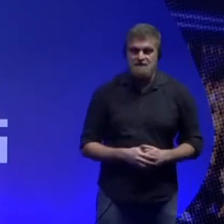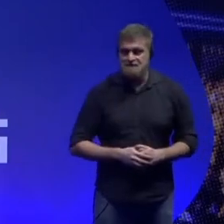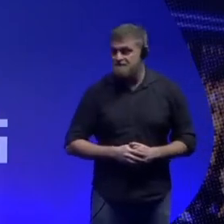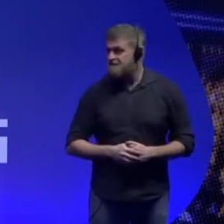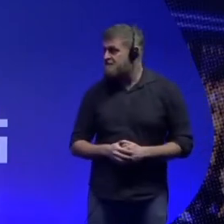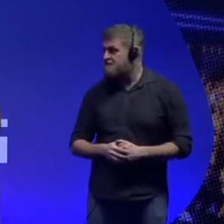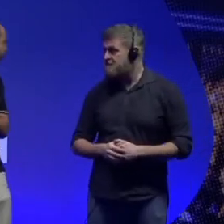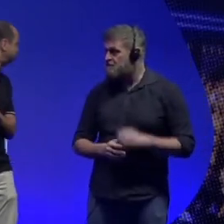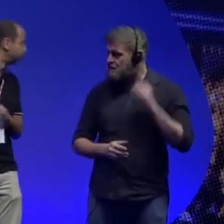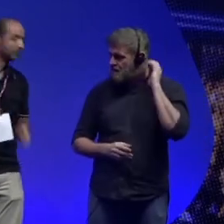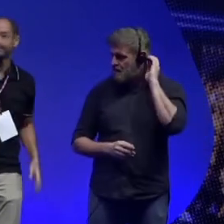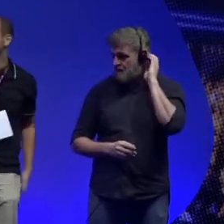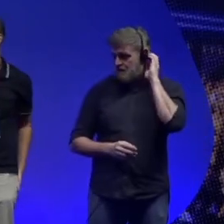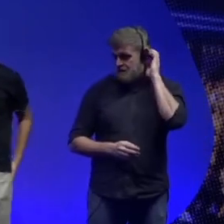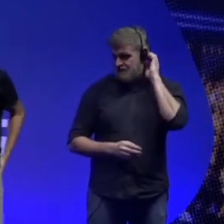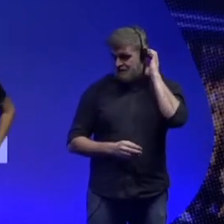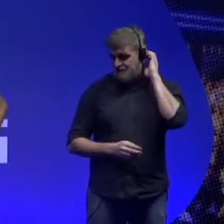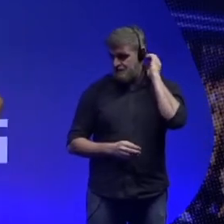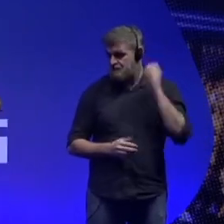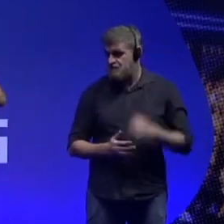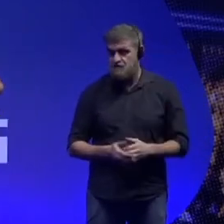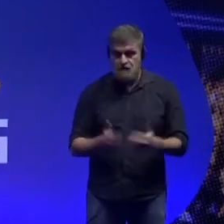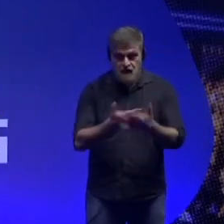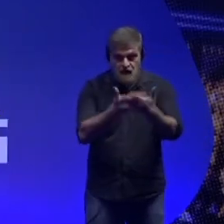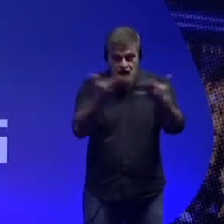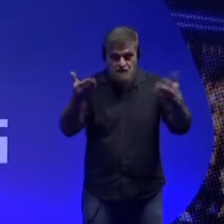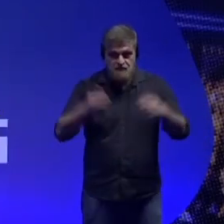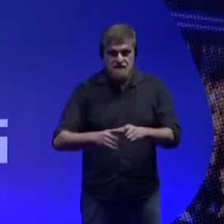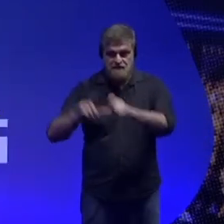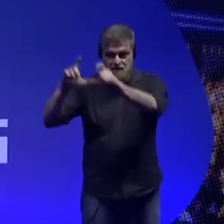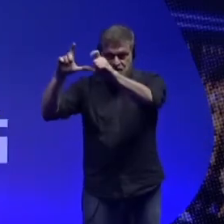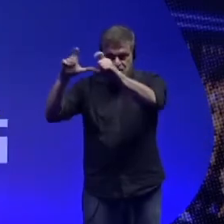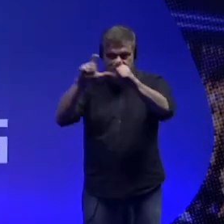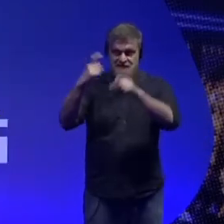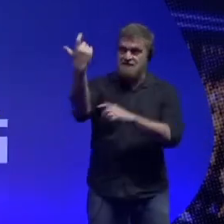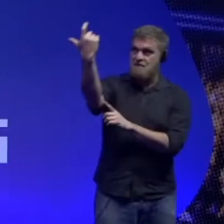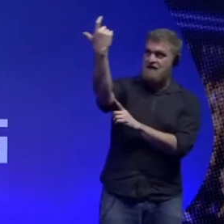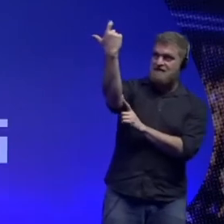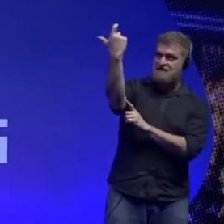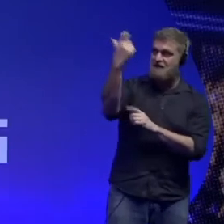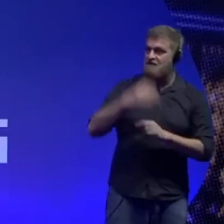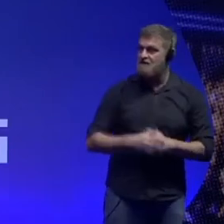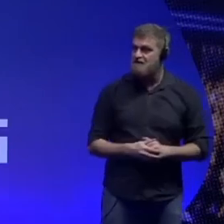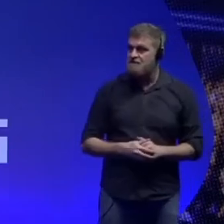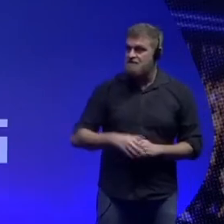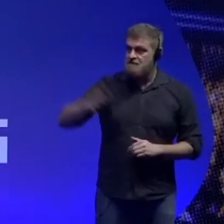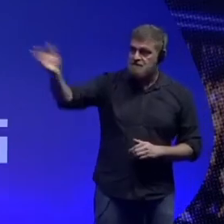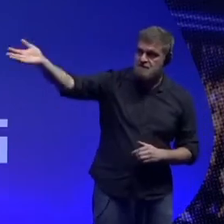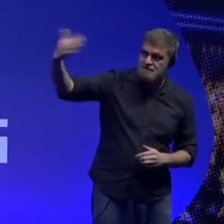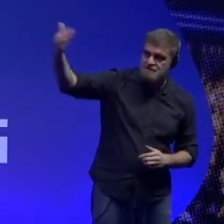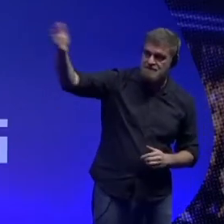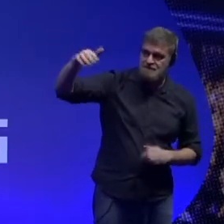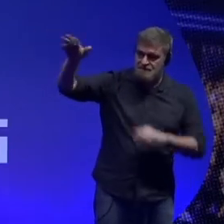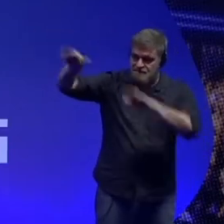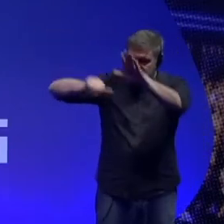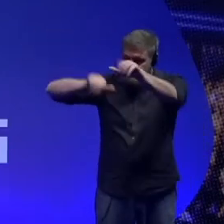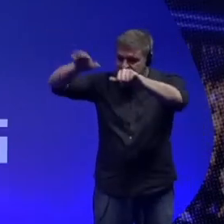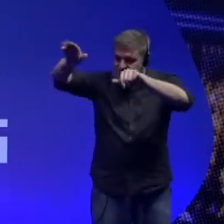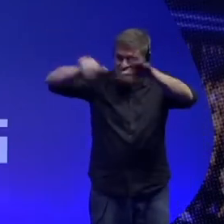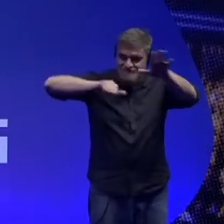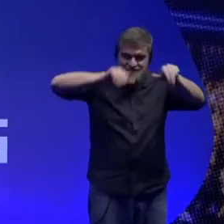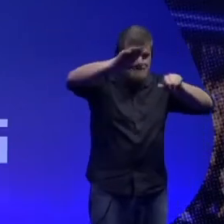selfona. E vocês estão na selfona. Então vou pedir para todo mundo que tá aí de lado, que quiser aparecer